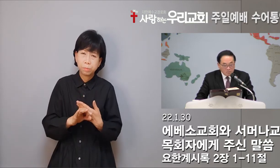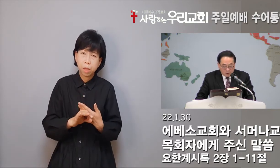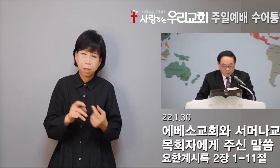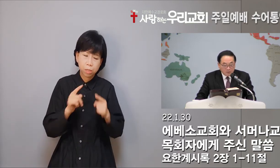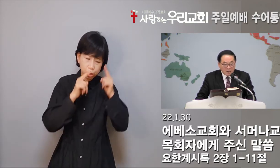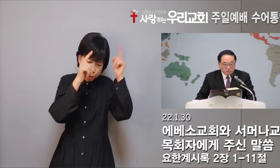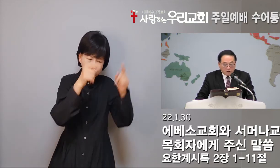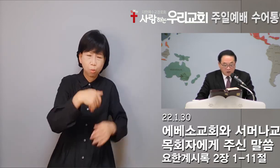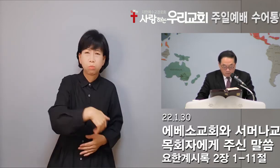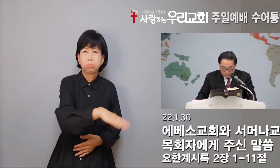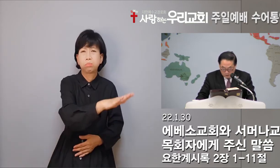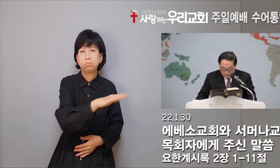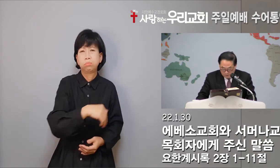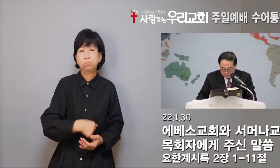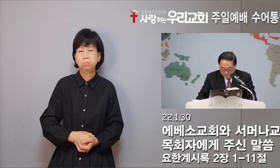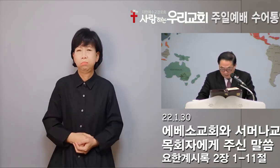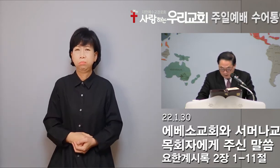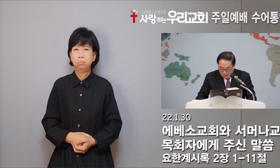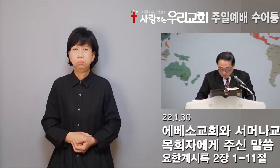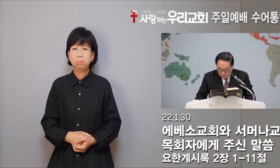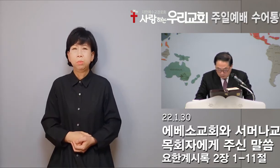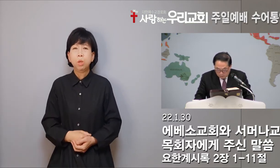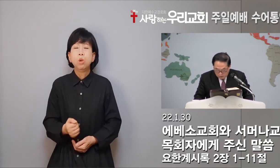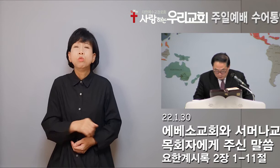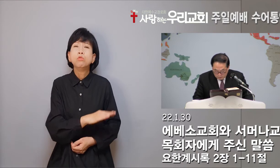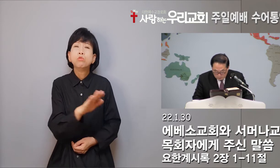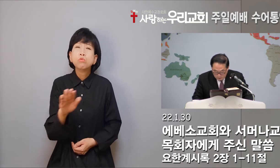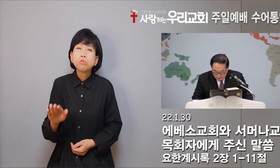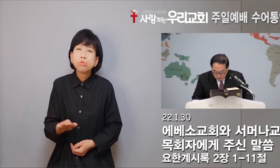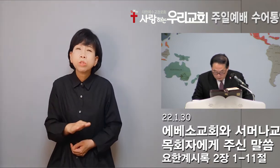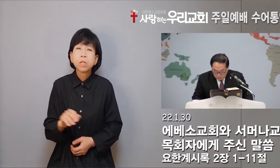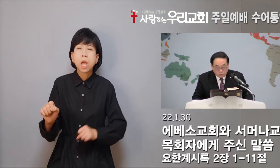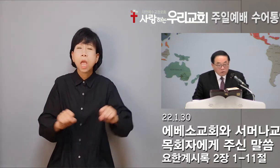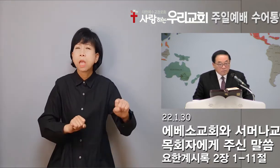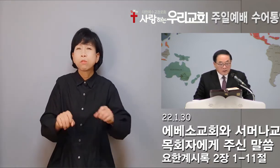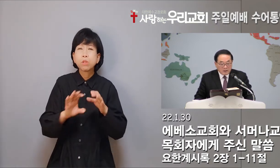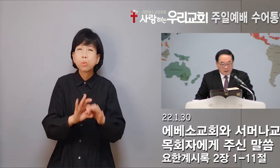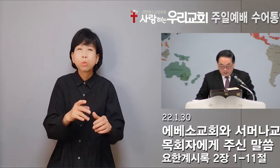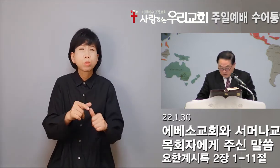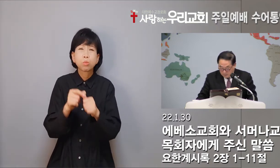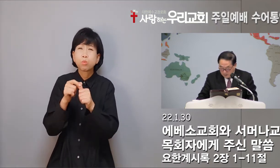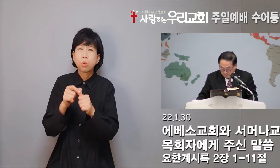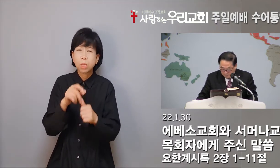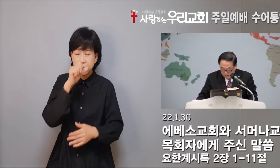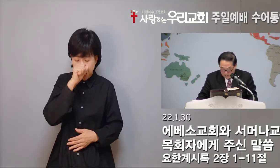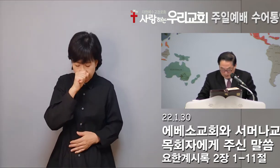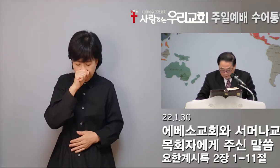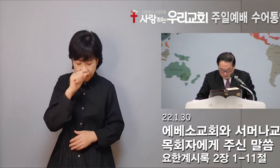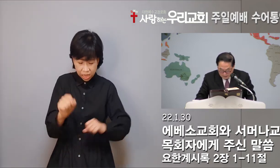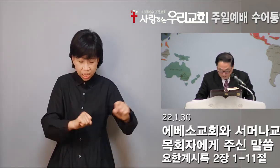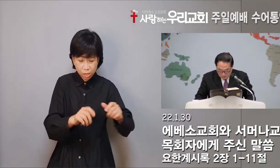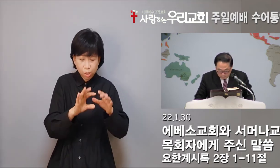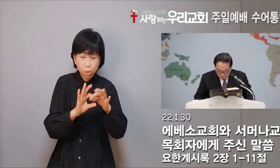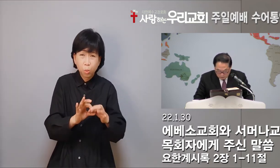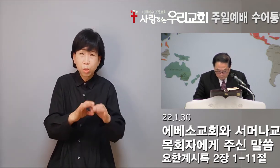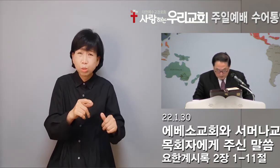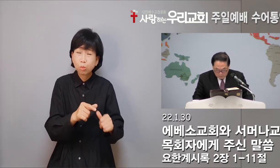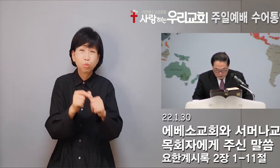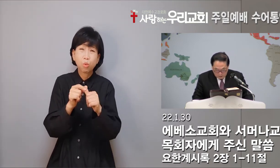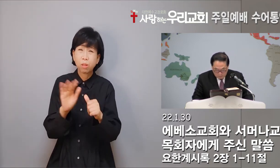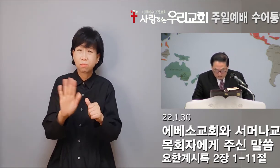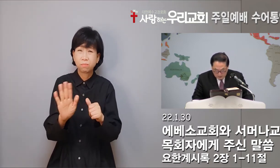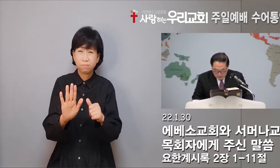지옥 형벌을 피할 수가 없는 것입니다. 물론 우리는 행위로 구원받지는 않습니다. 그러나 참된